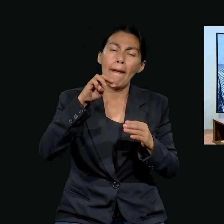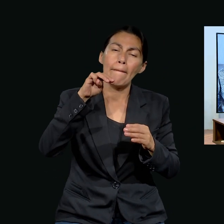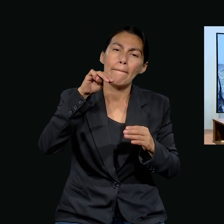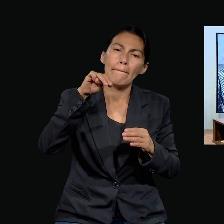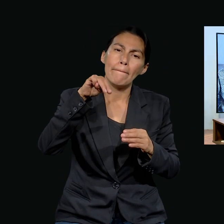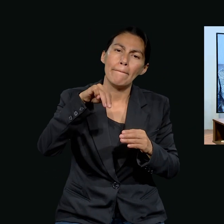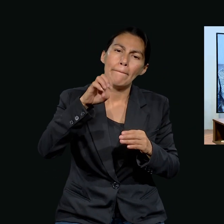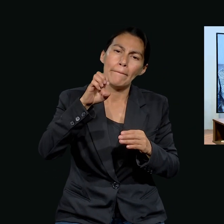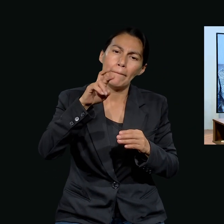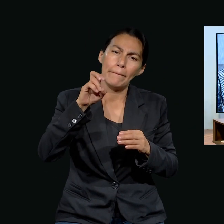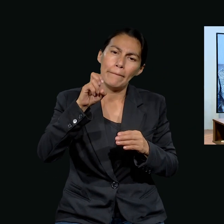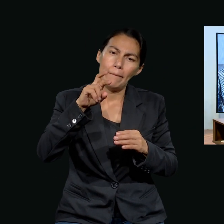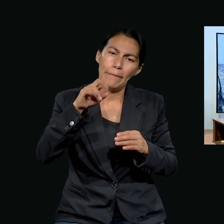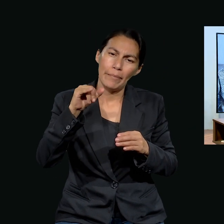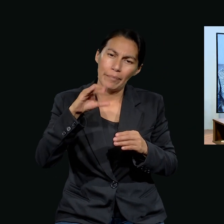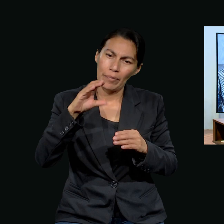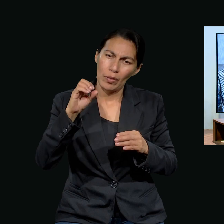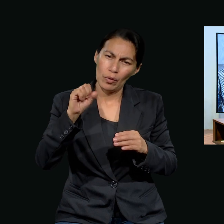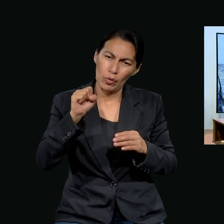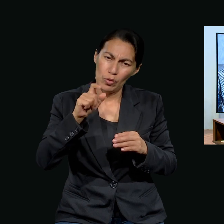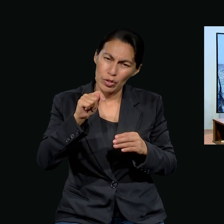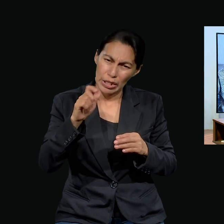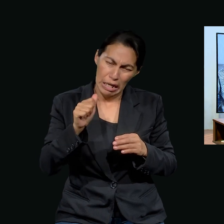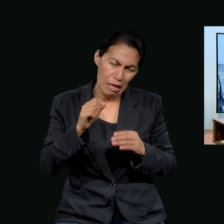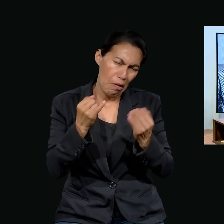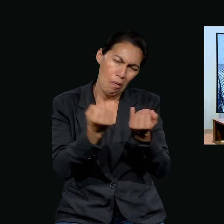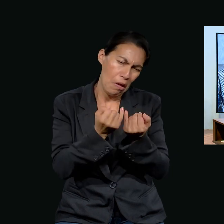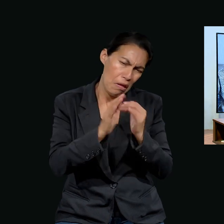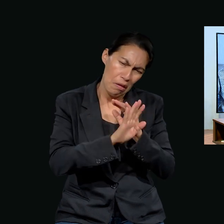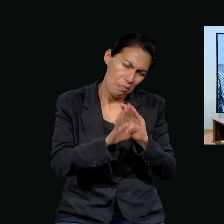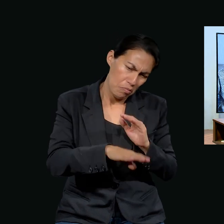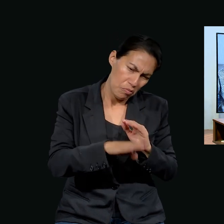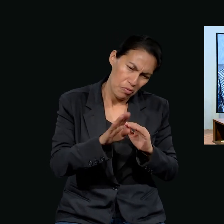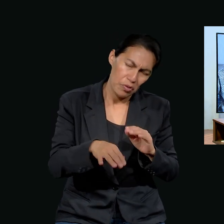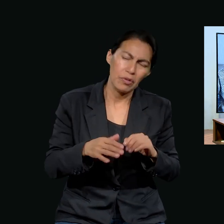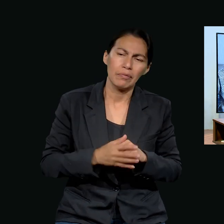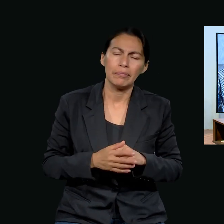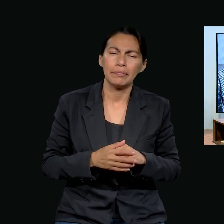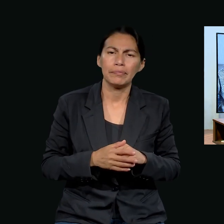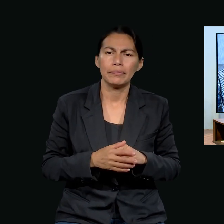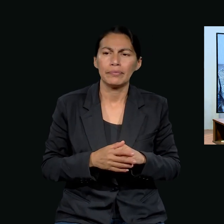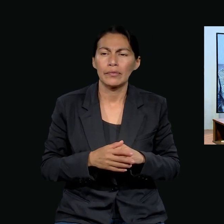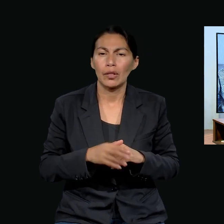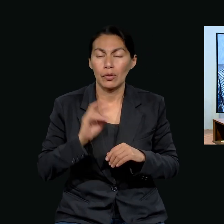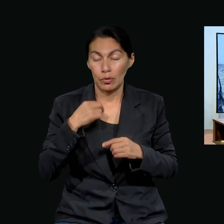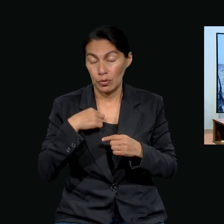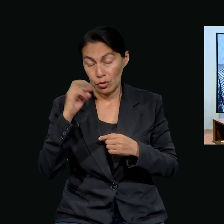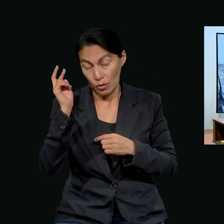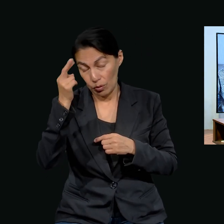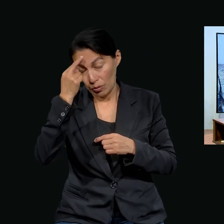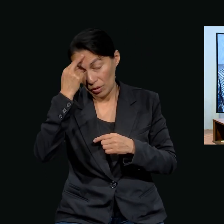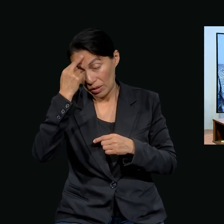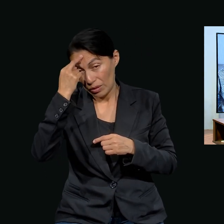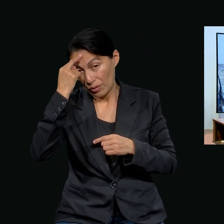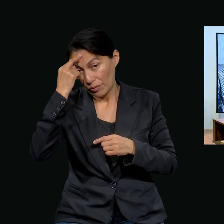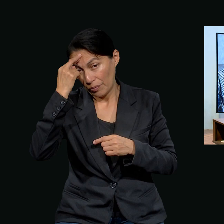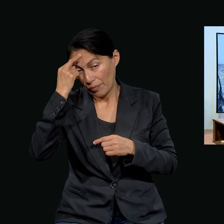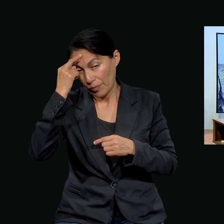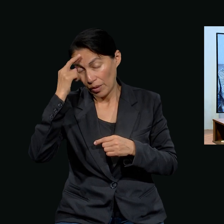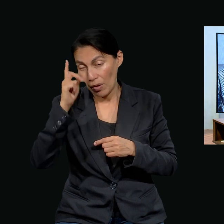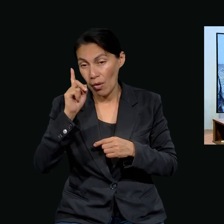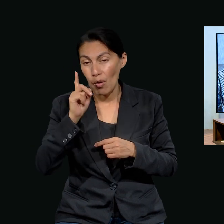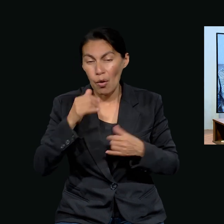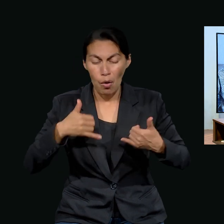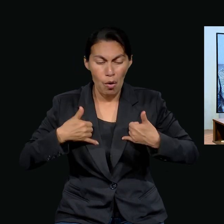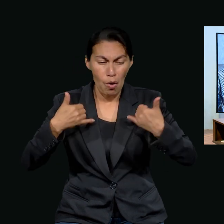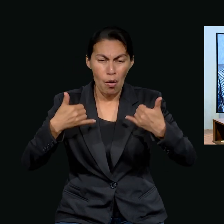Magalis, Costa. Y bueno, allí nos reunimos. Recuerdo que ese día, uno de los jovencitos que asistió a